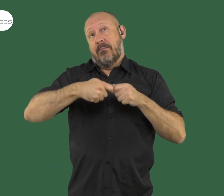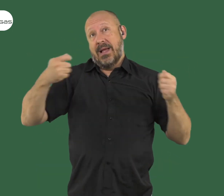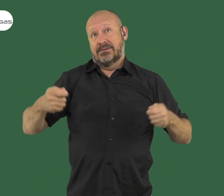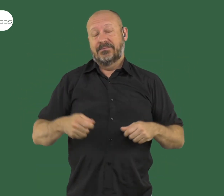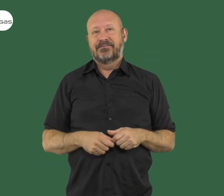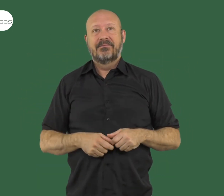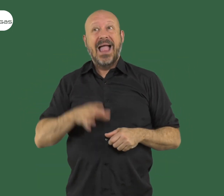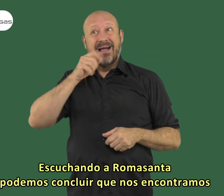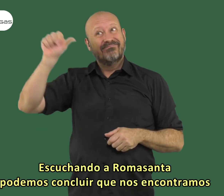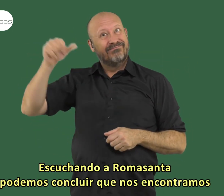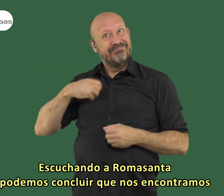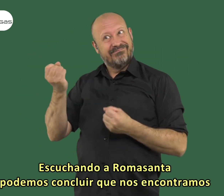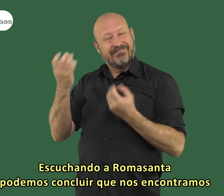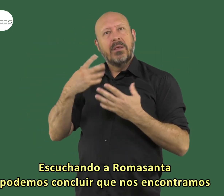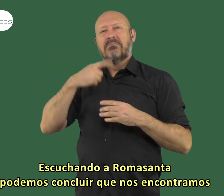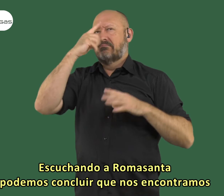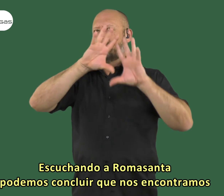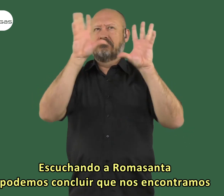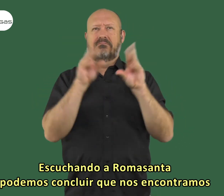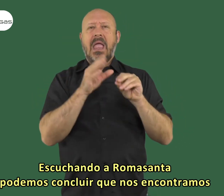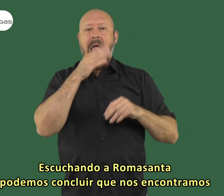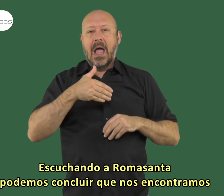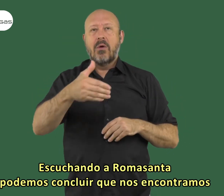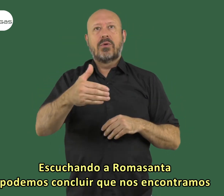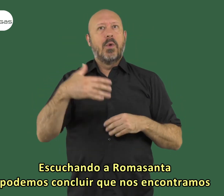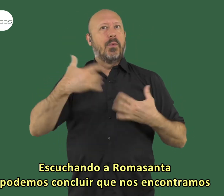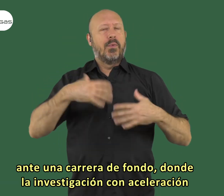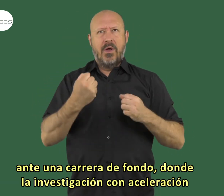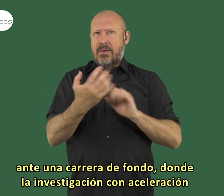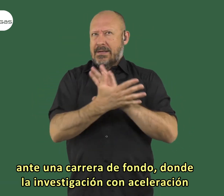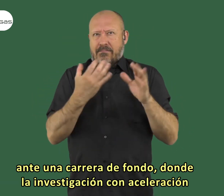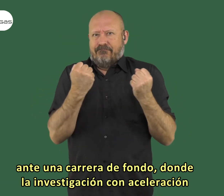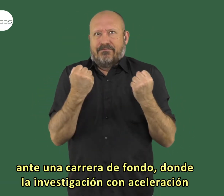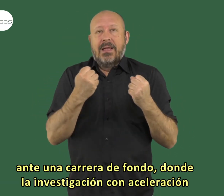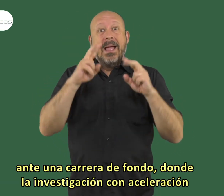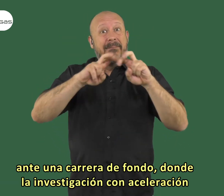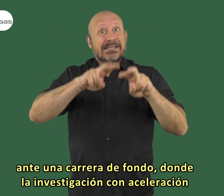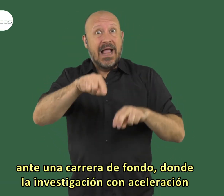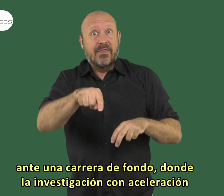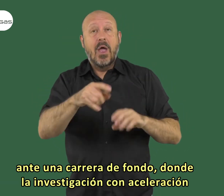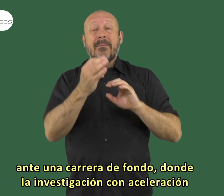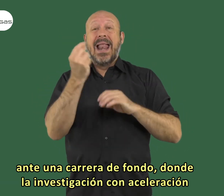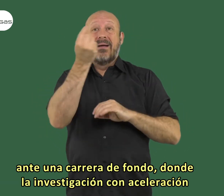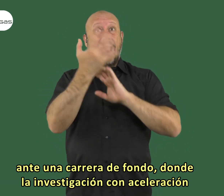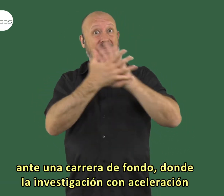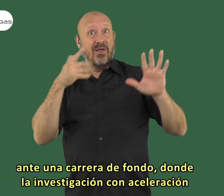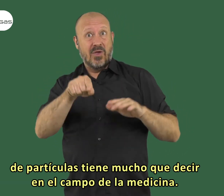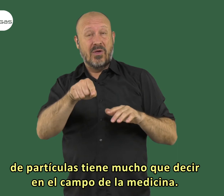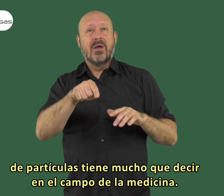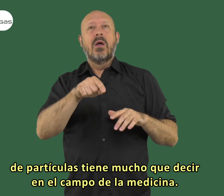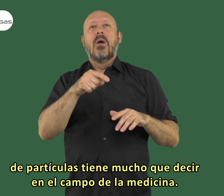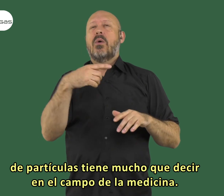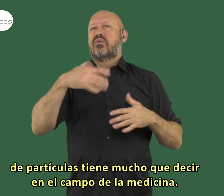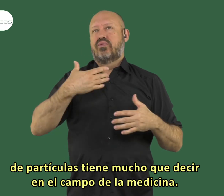tiempo. Escuchando a Roma Santa, podemos concluir que nos encontramos ante una carrera de fondo, donde la investigación con aceleración